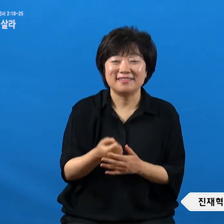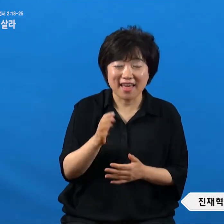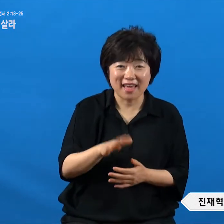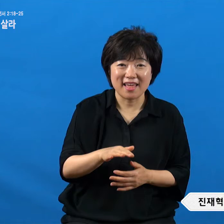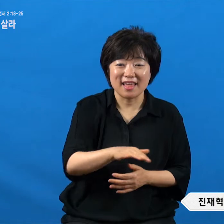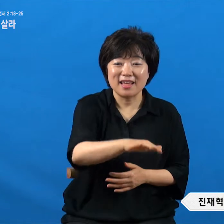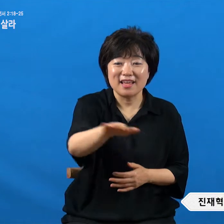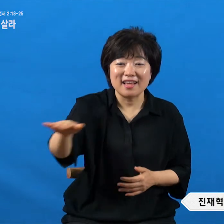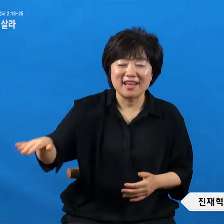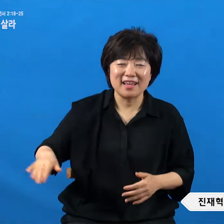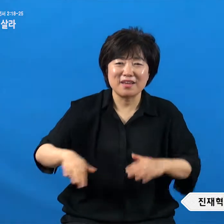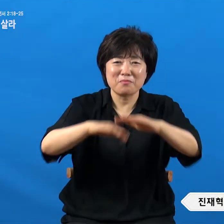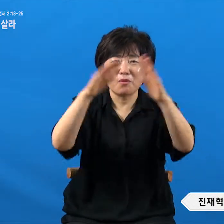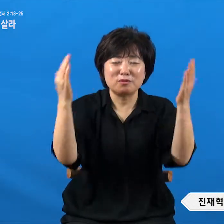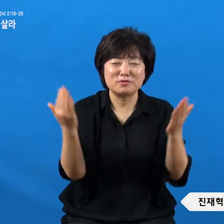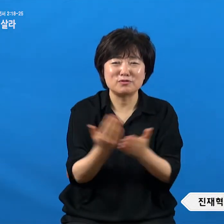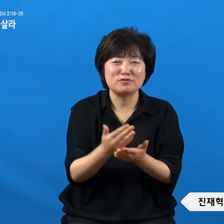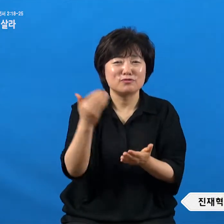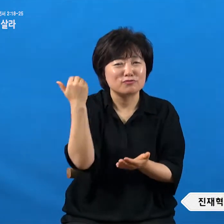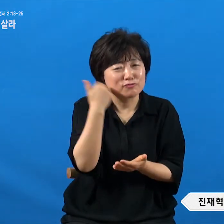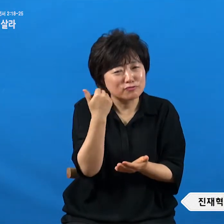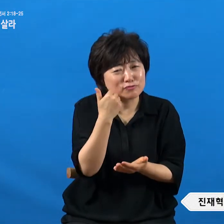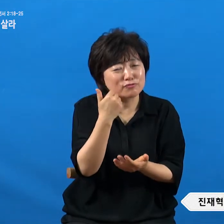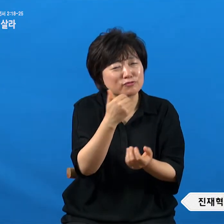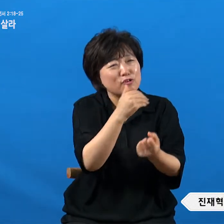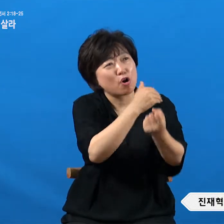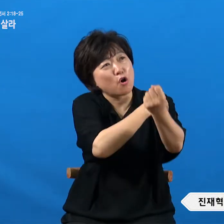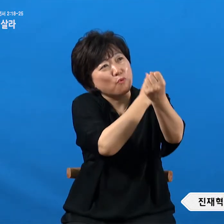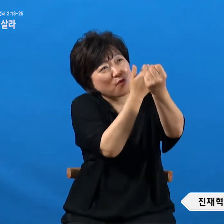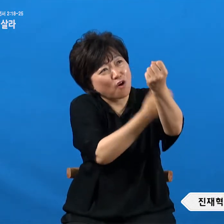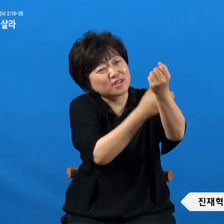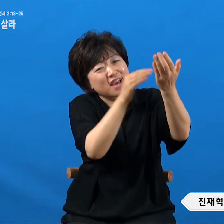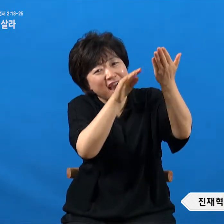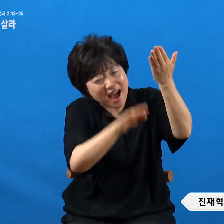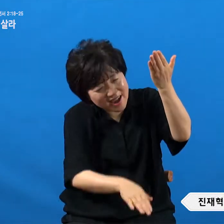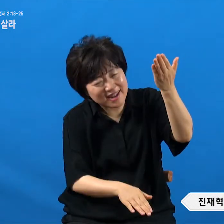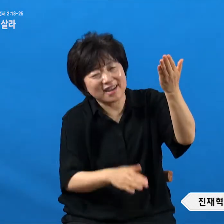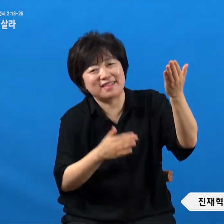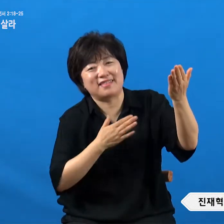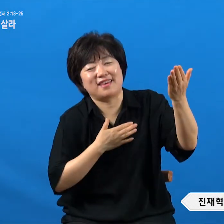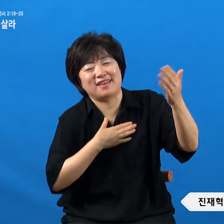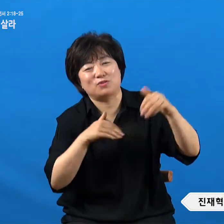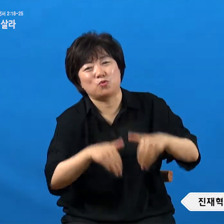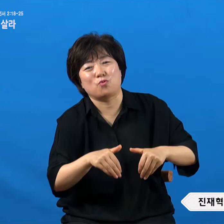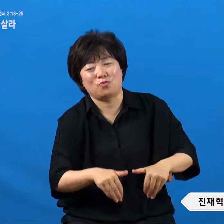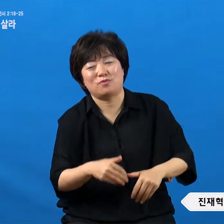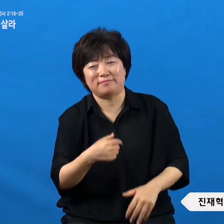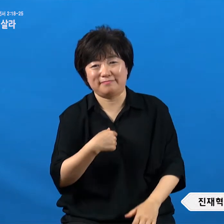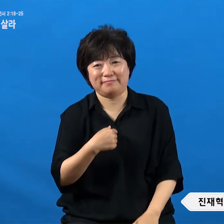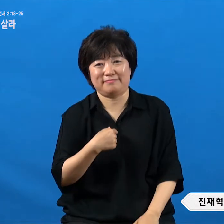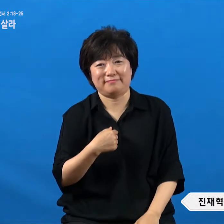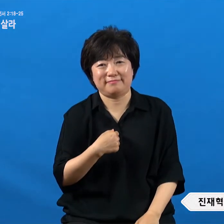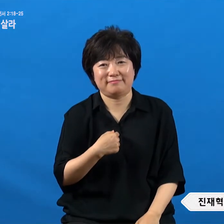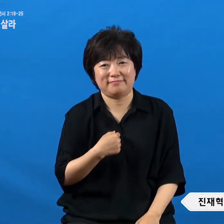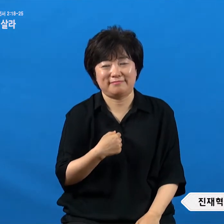불구하고 우리 모두는 누구나 다 어떤 권위 안에 여전히 아래에 있음을